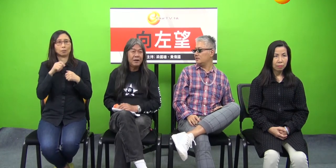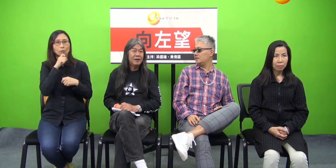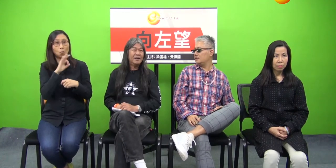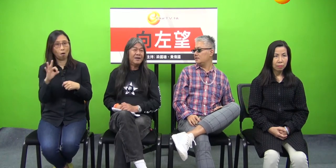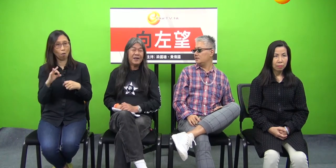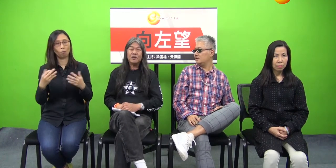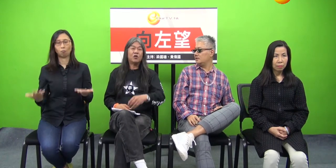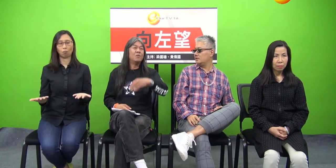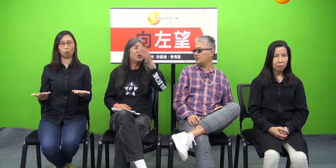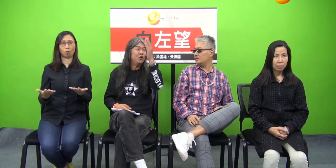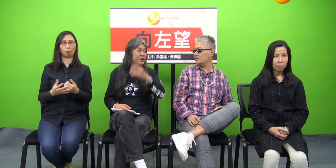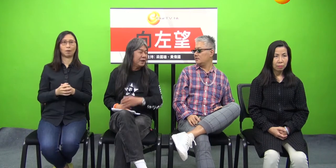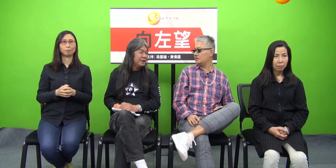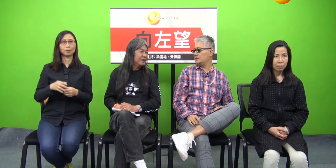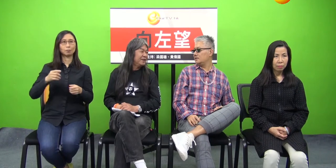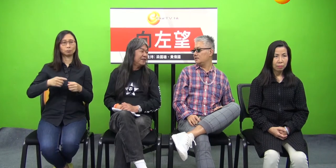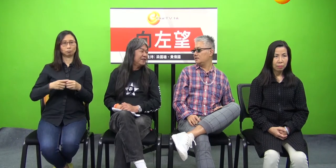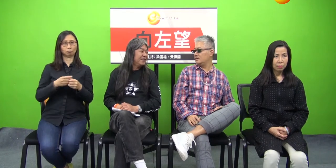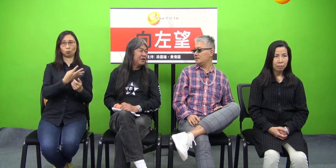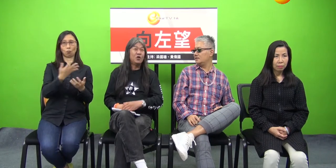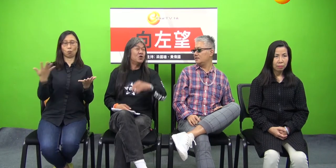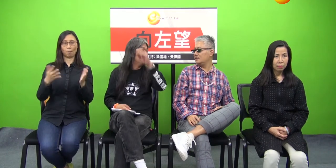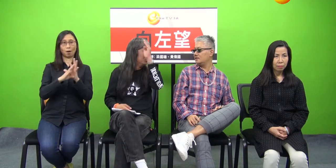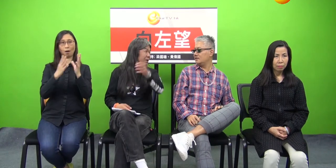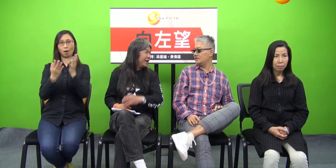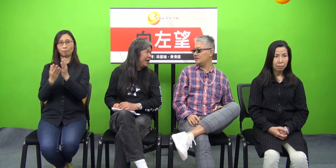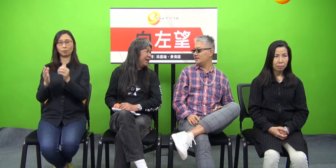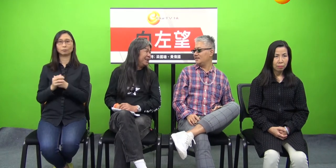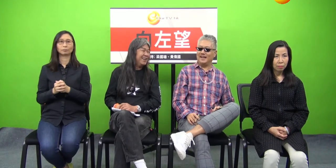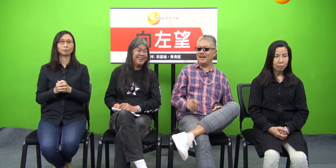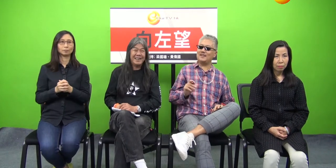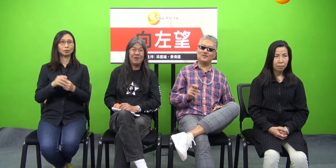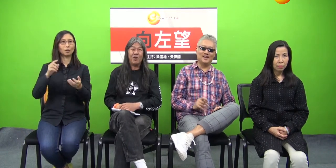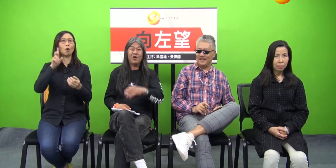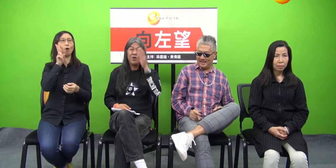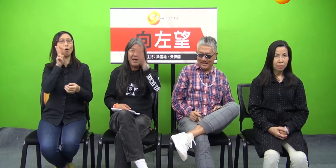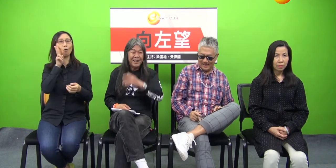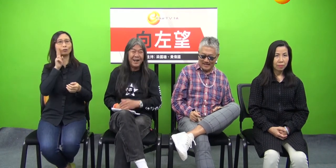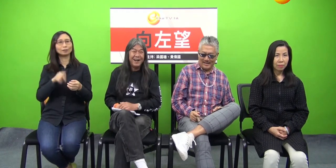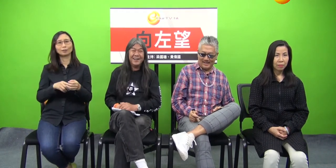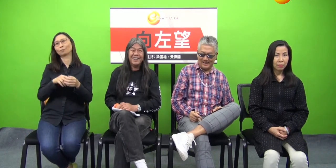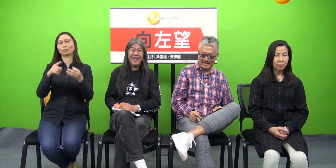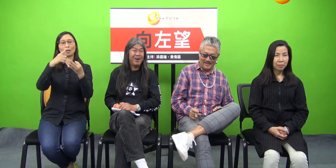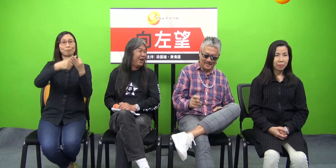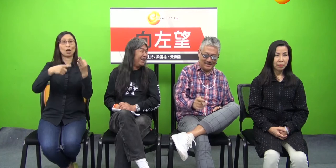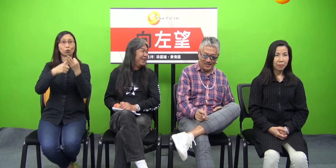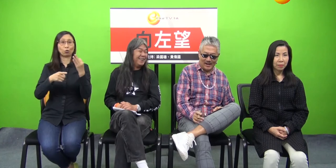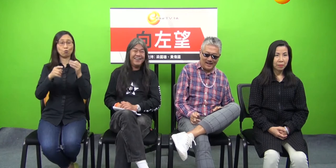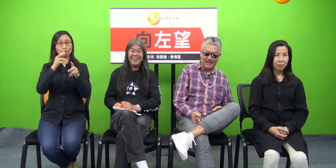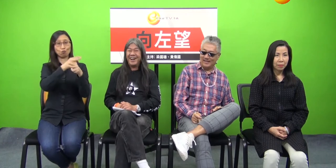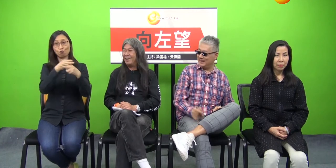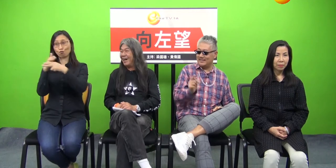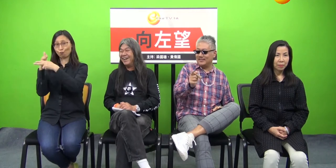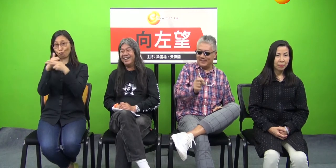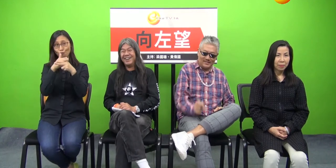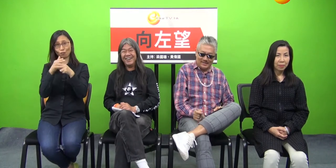嘛。咁你仲講咩端啫？如果端傳媒咩而家？植入廣告咩而家？阿哥， 哇，